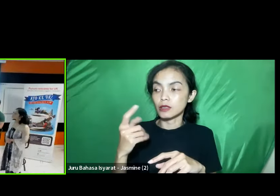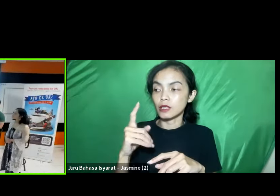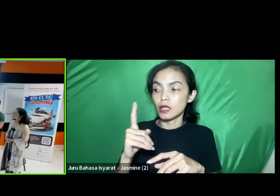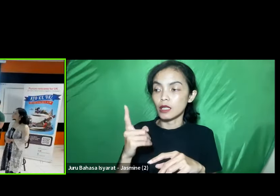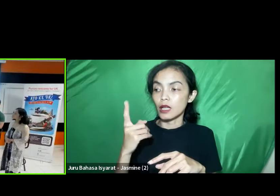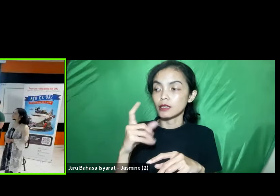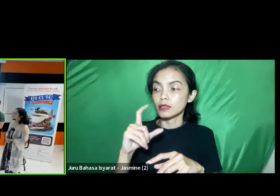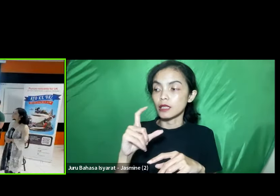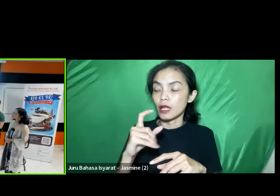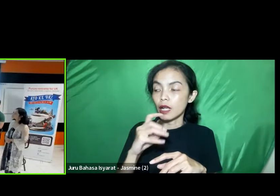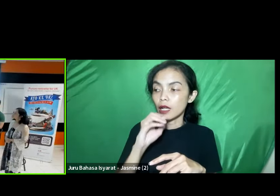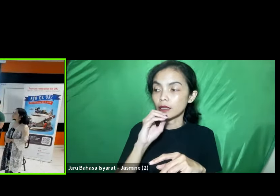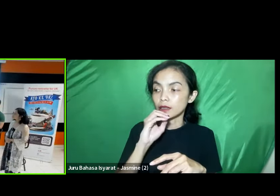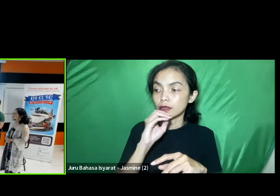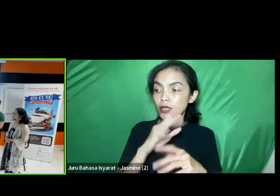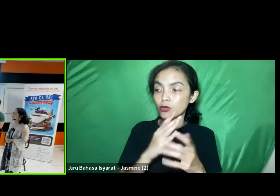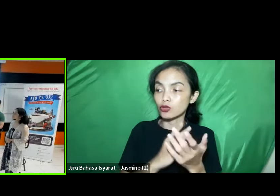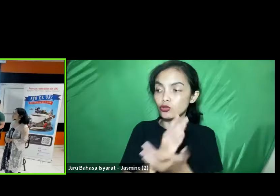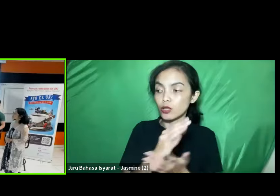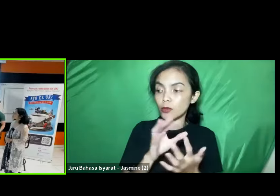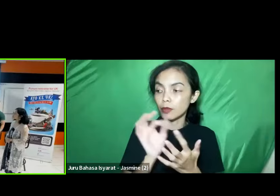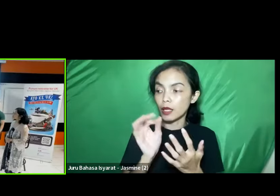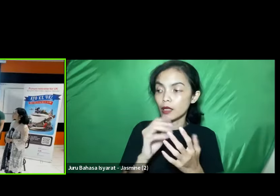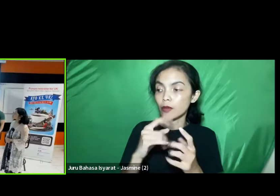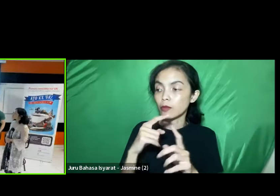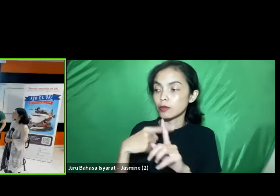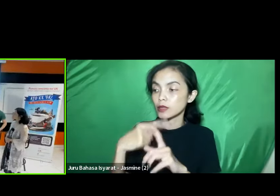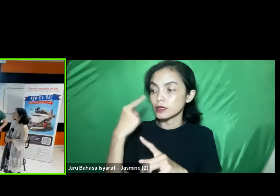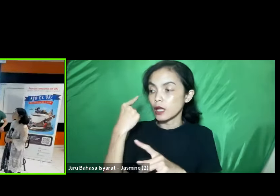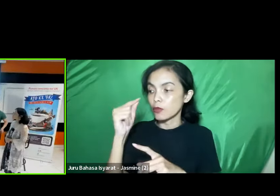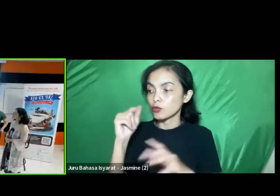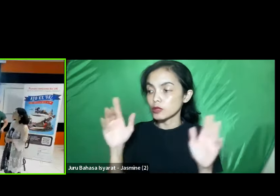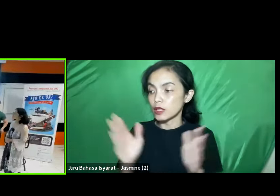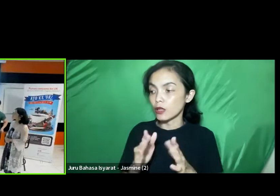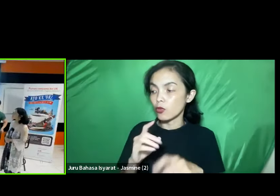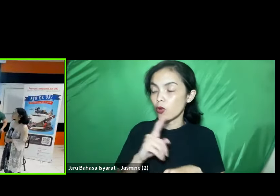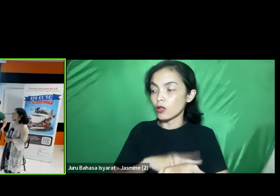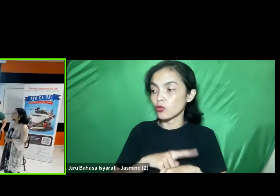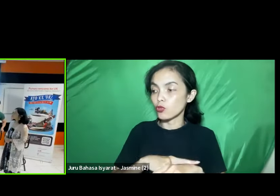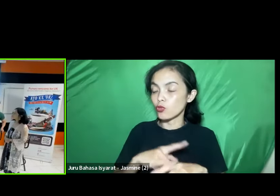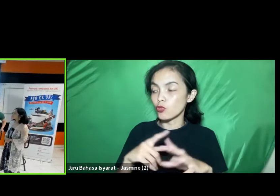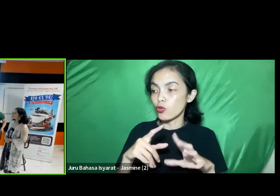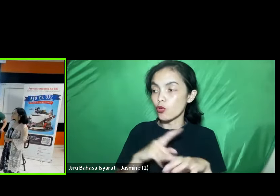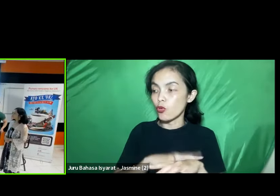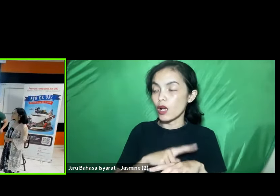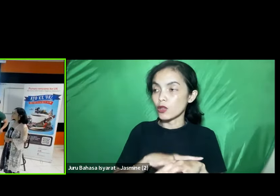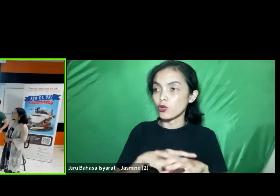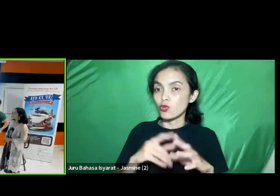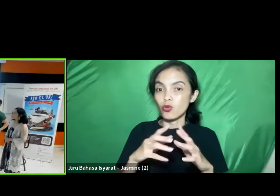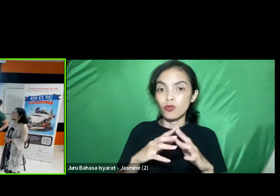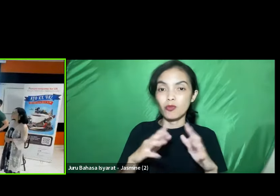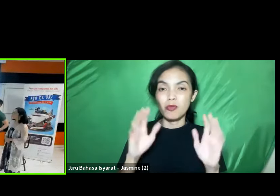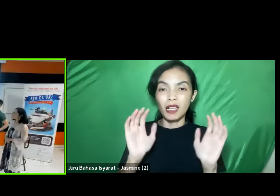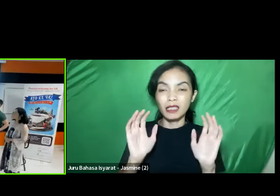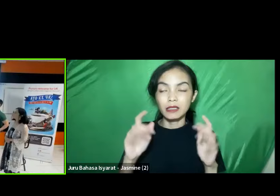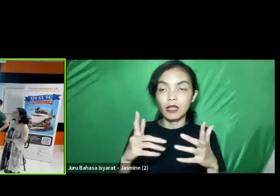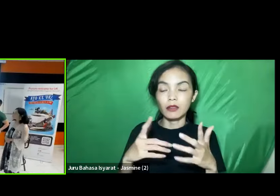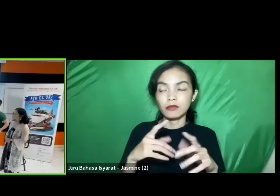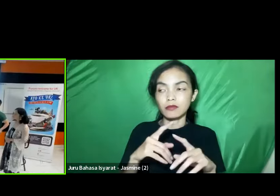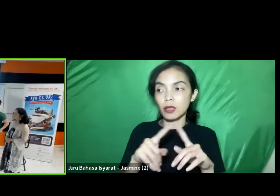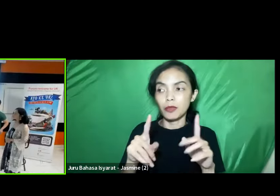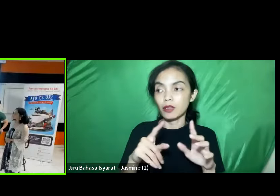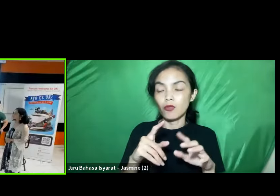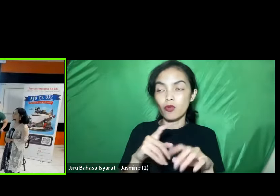tentang jurusan pilihan jurusan dan kampus secara singkat dalam waktu yang padat gitu ya Secara padat dalam waktu yang